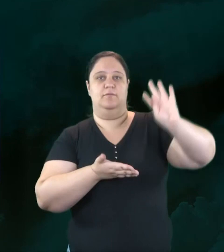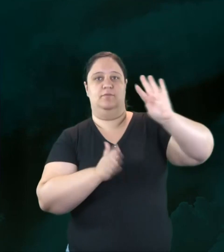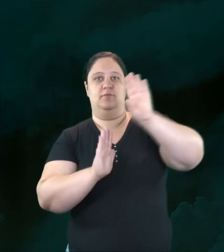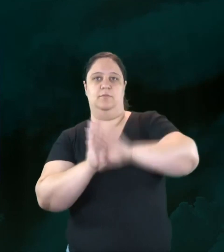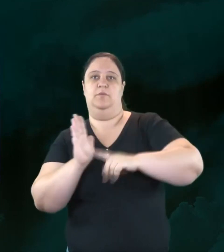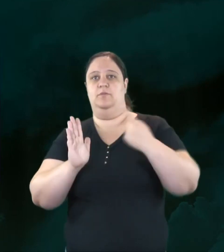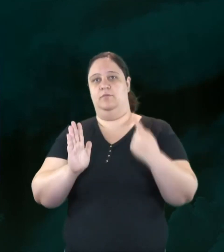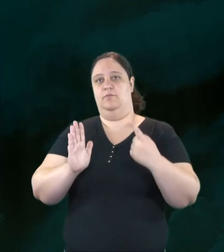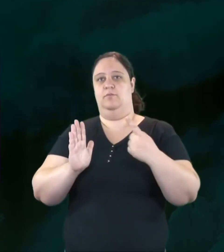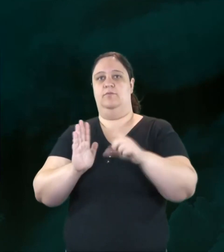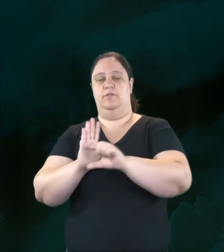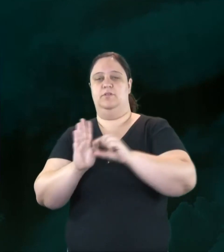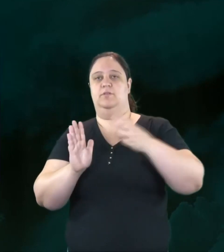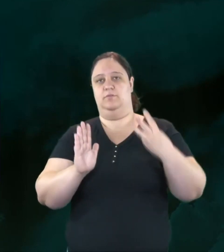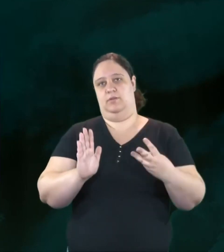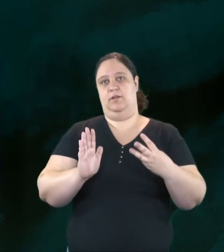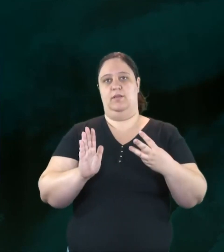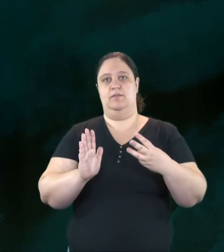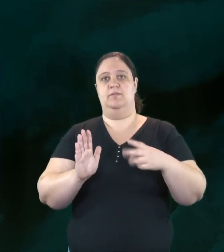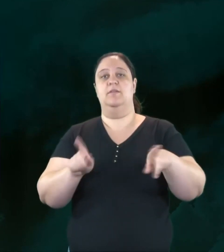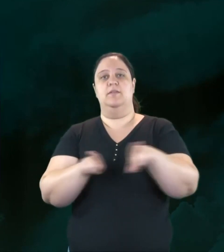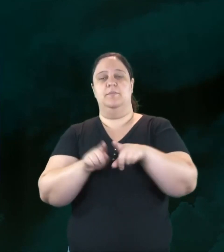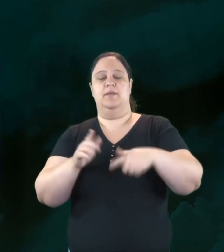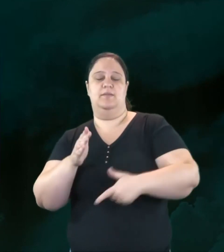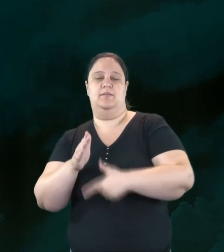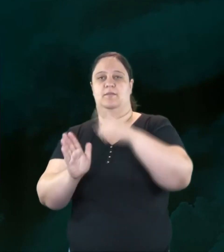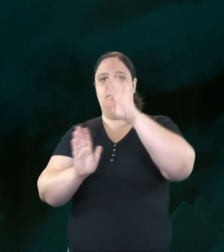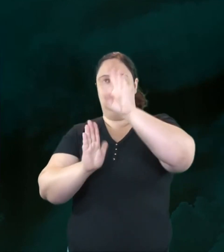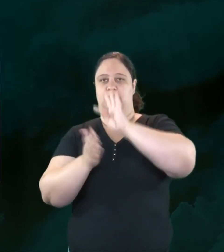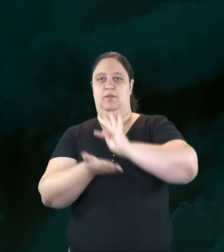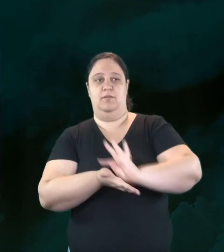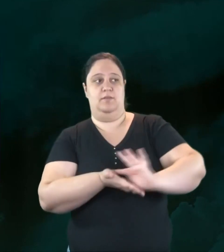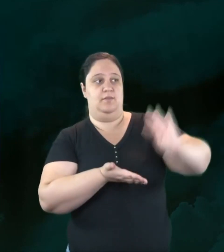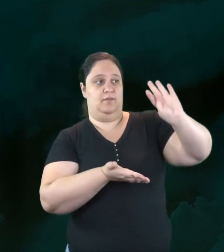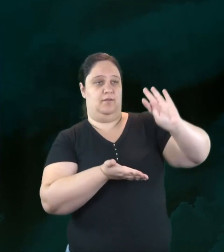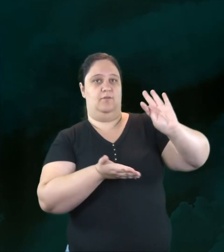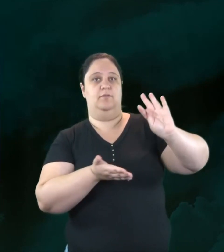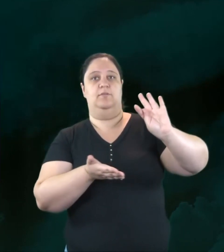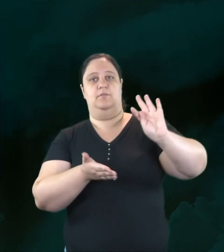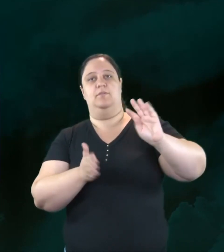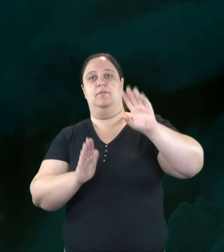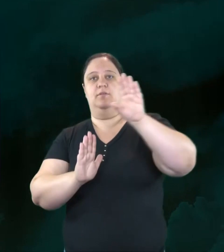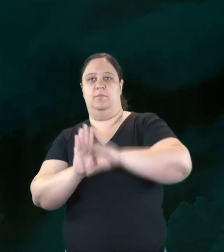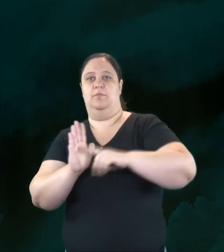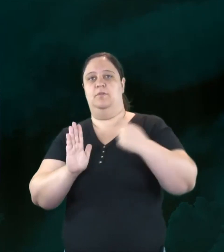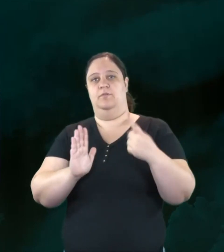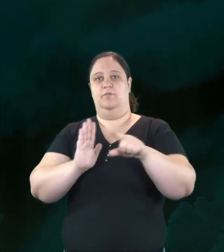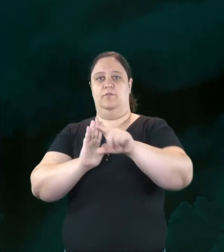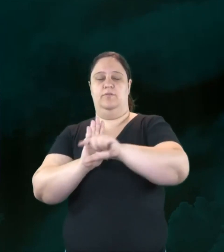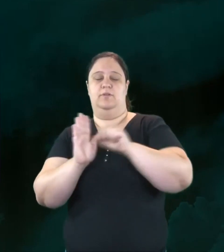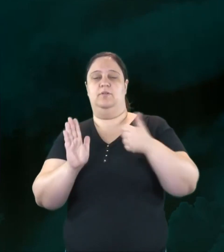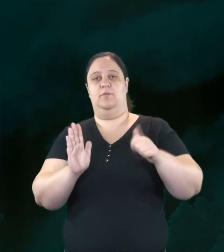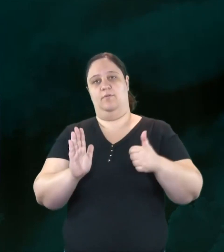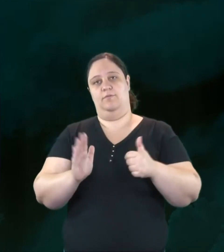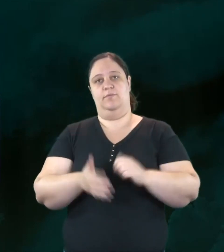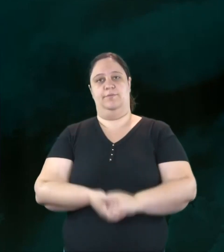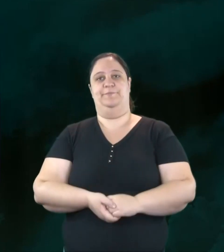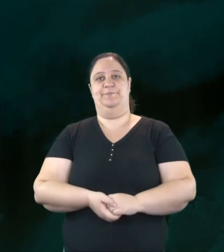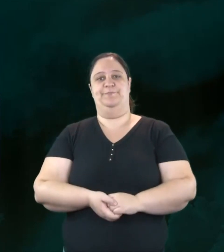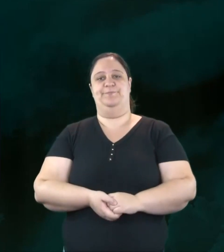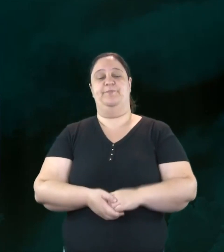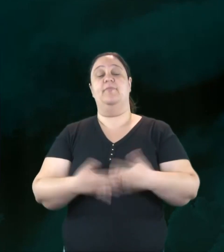1, versículo 3 e 2 Tessalonicenses, capítulo 1, versículo 11. Muito bem, hoje de